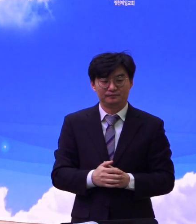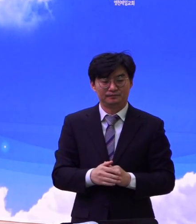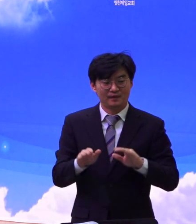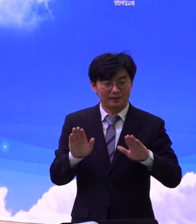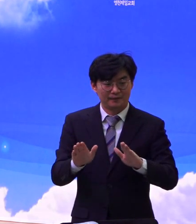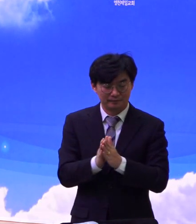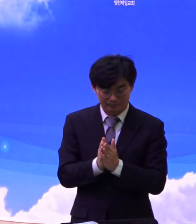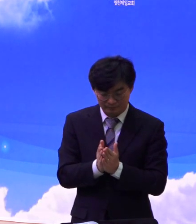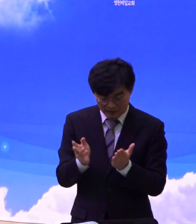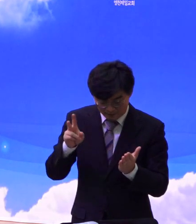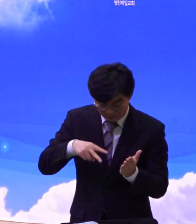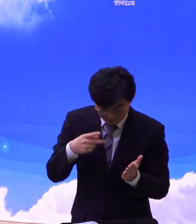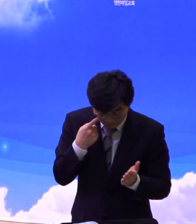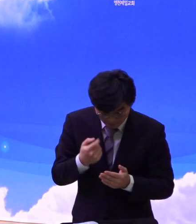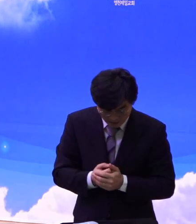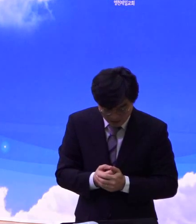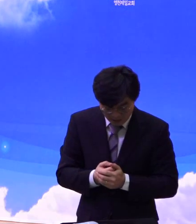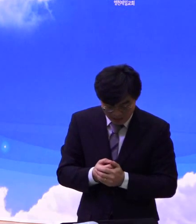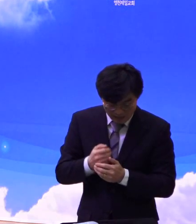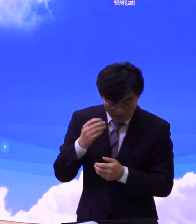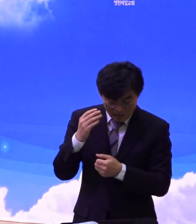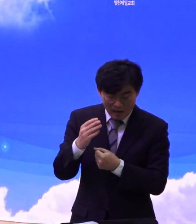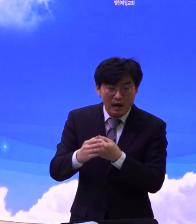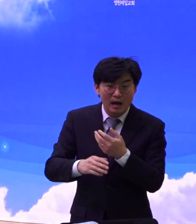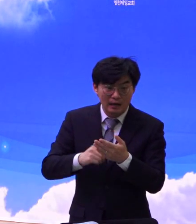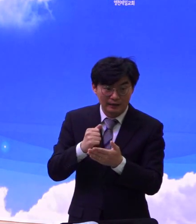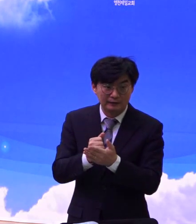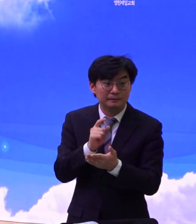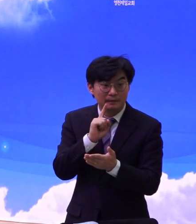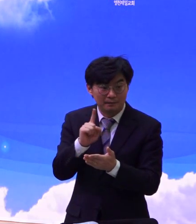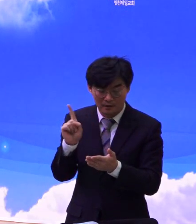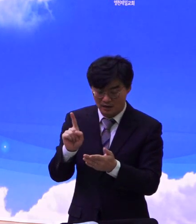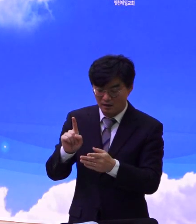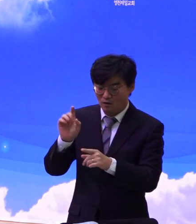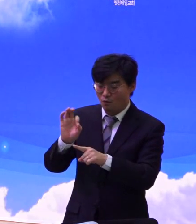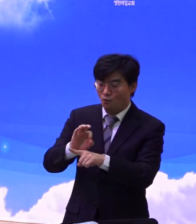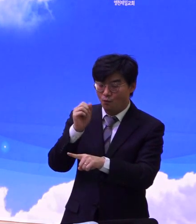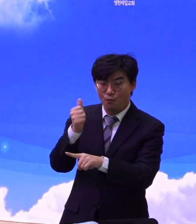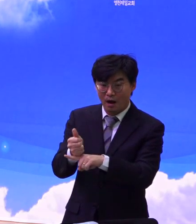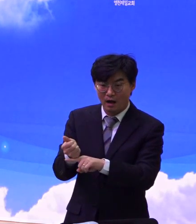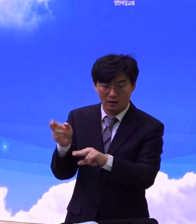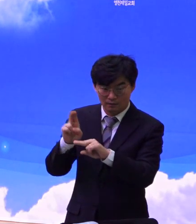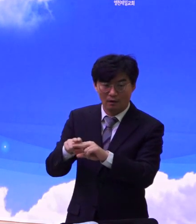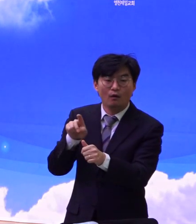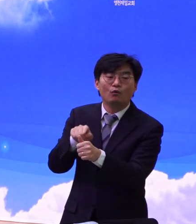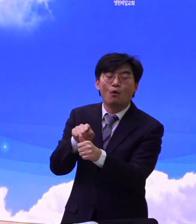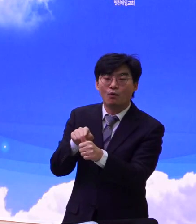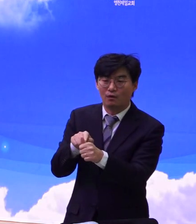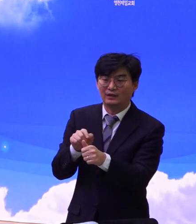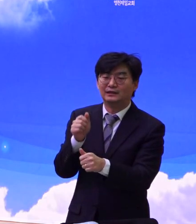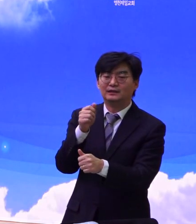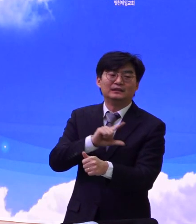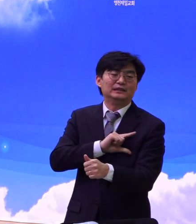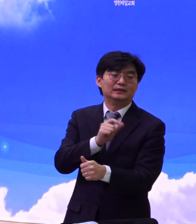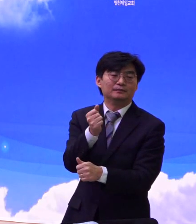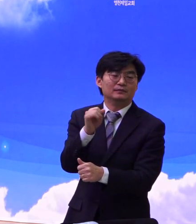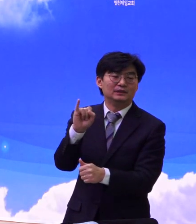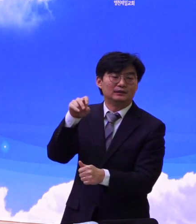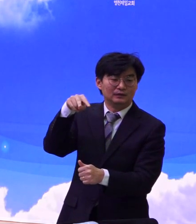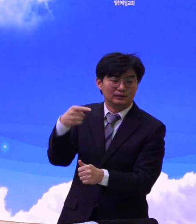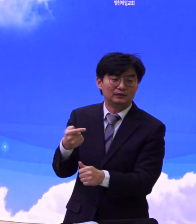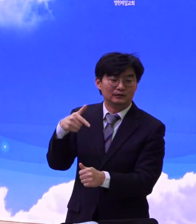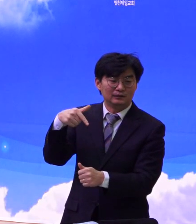오늘 본문의 5절의 말씀에 보면 하나님께서 히스기야를 이렇게 평가했습니다. 5절의 말씀에 보니까 히스기야가 이스라엘